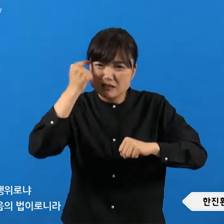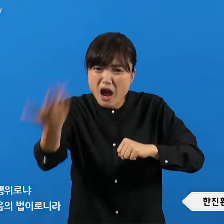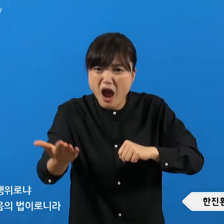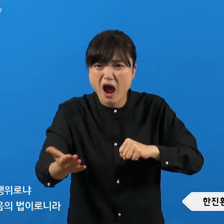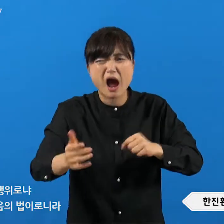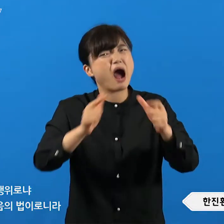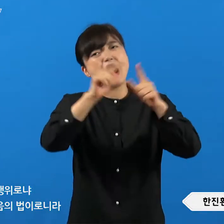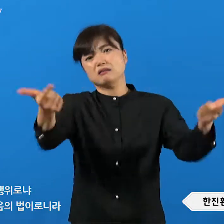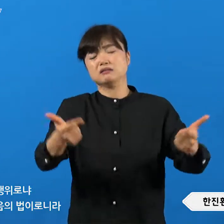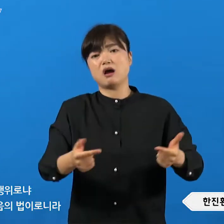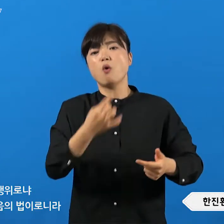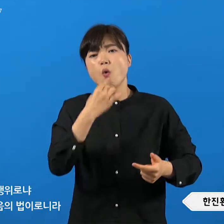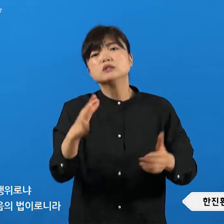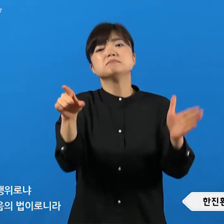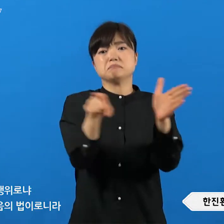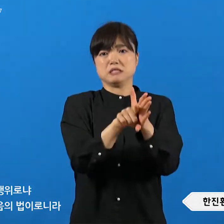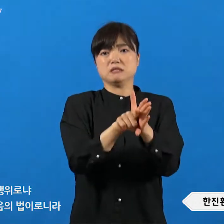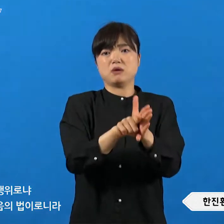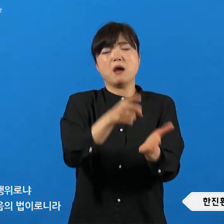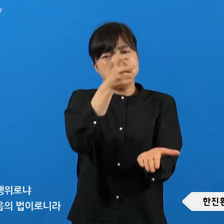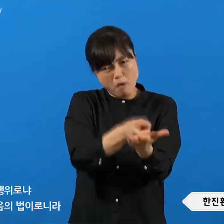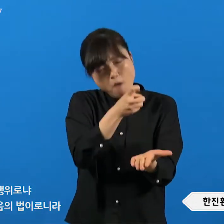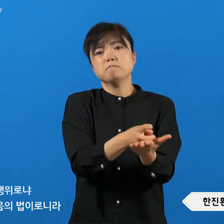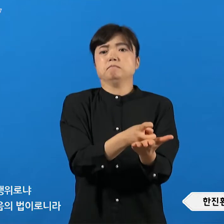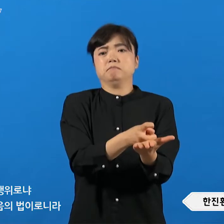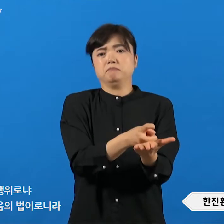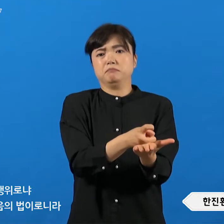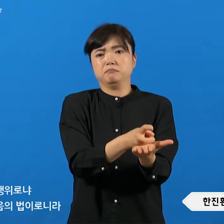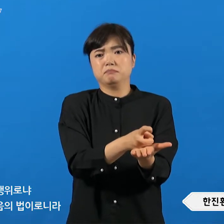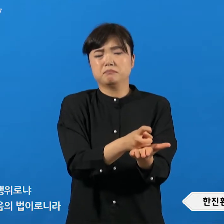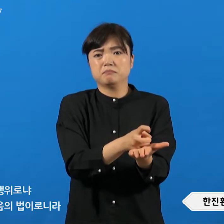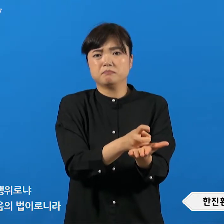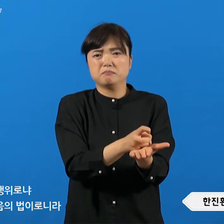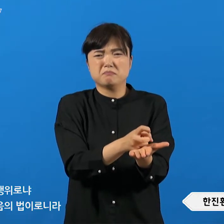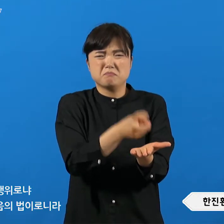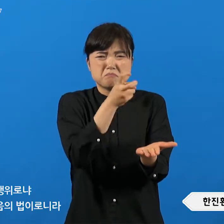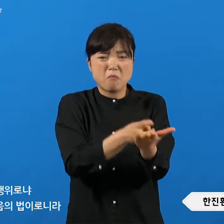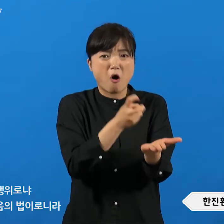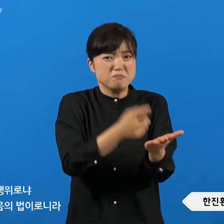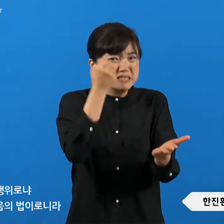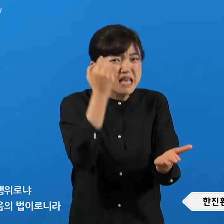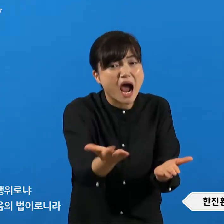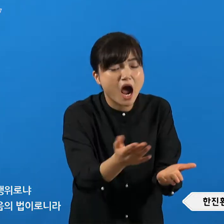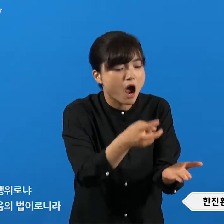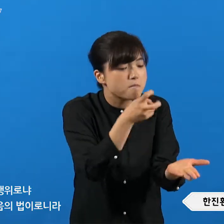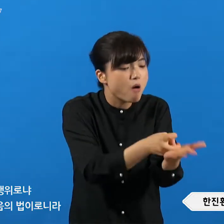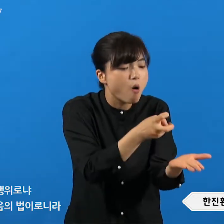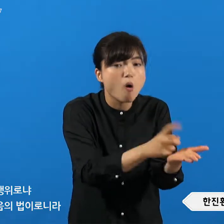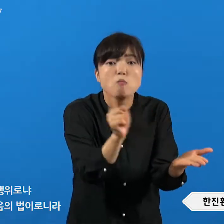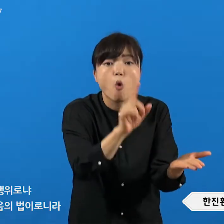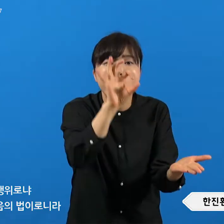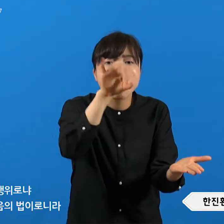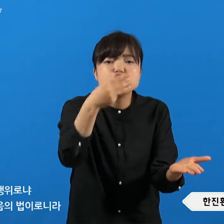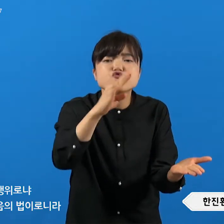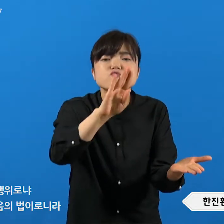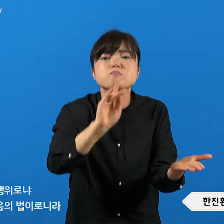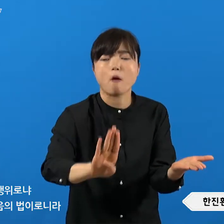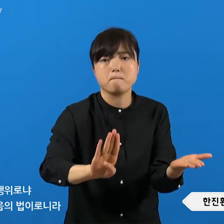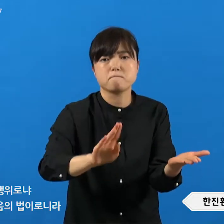행위로냐 아니라 오직 믿음의 법으로니라. 여기 법으로냐 하는 것은 율법을